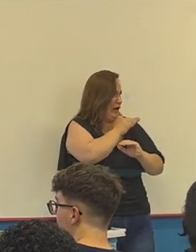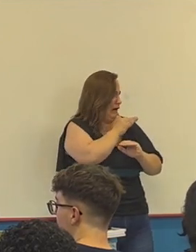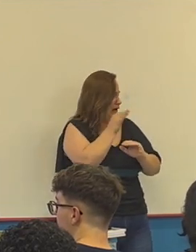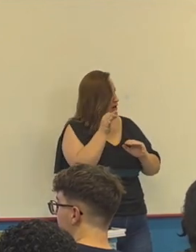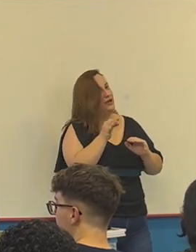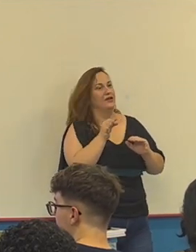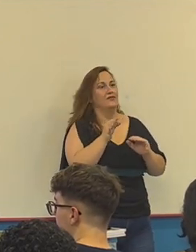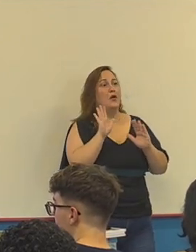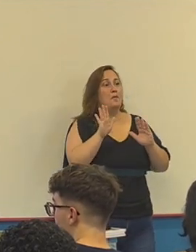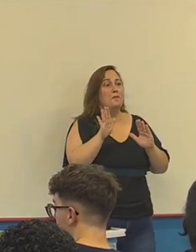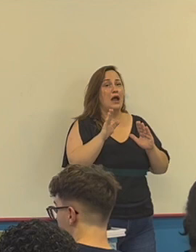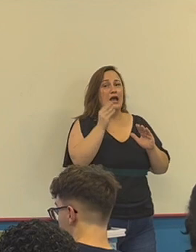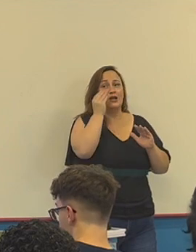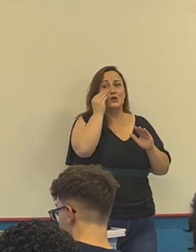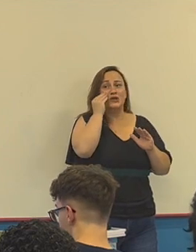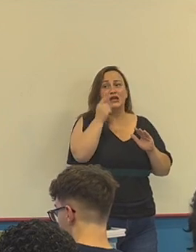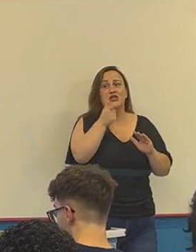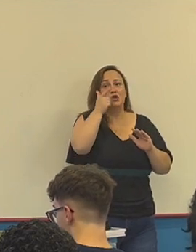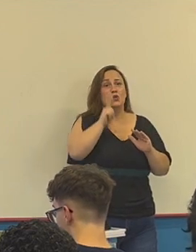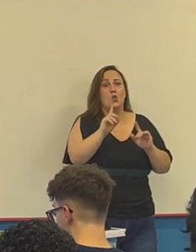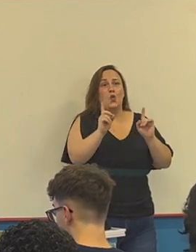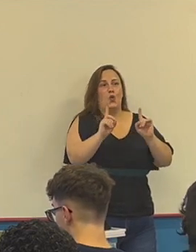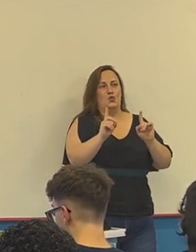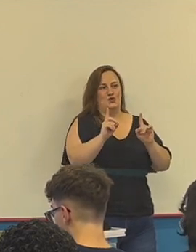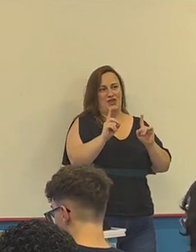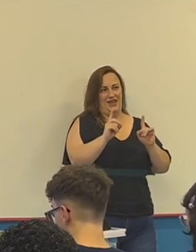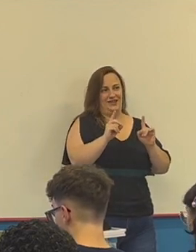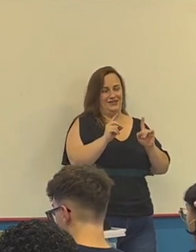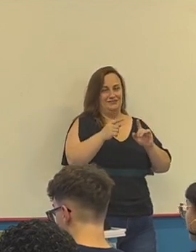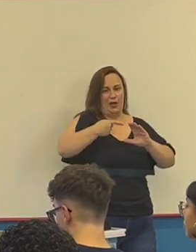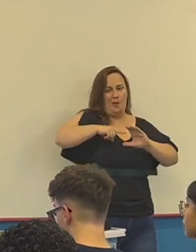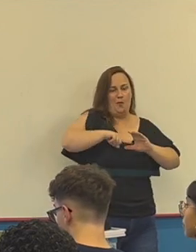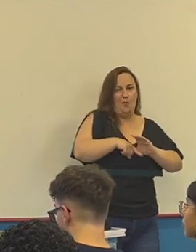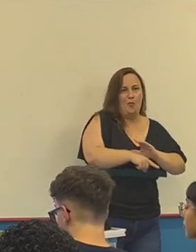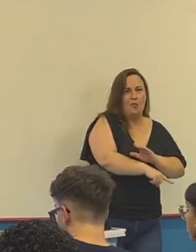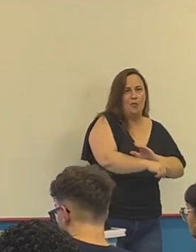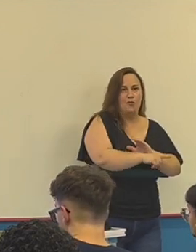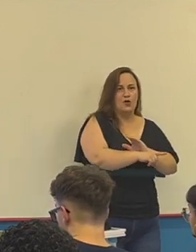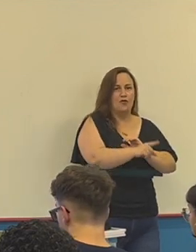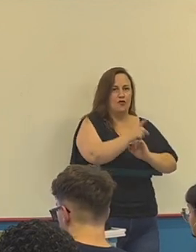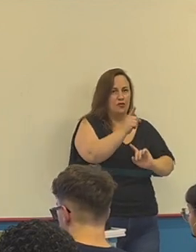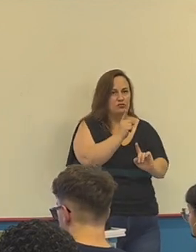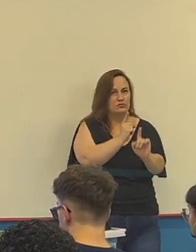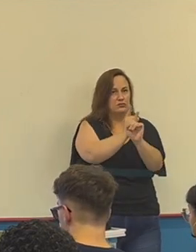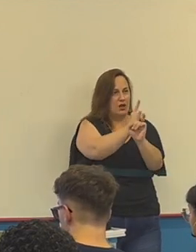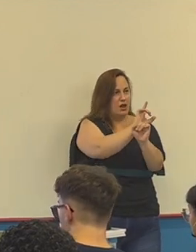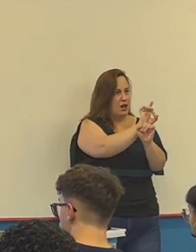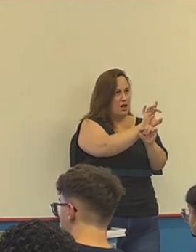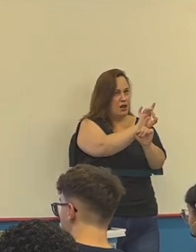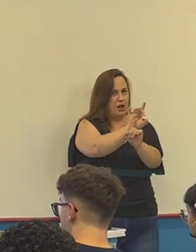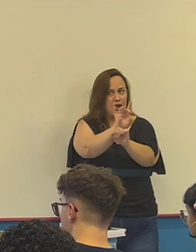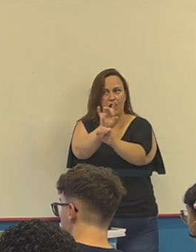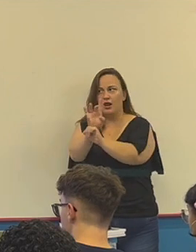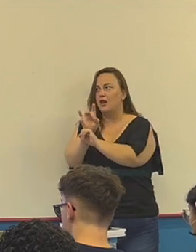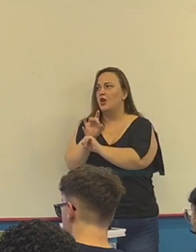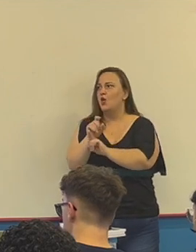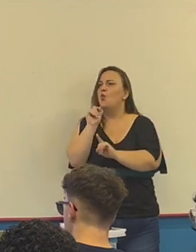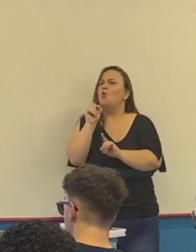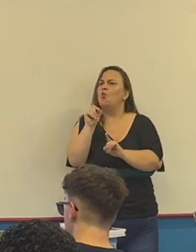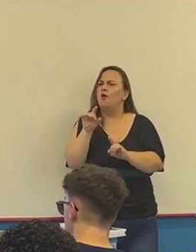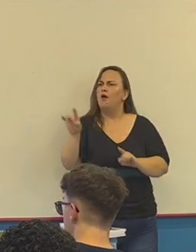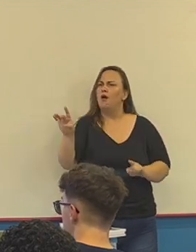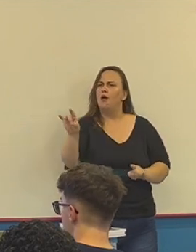que eles não davam conta na época de se aprofundar numa questão muito pessoal do que é o que você vai ser na vida,